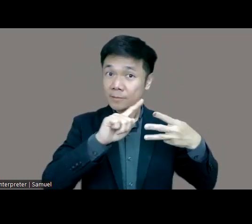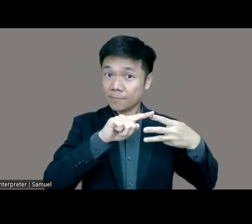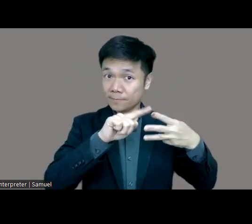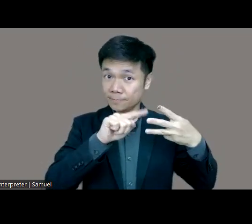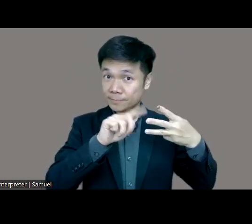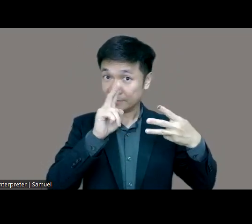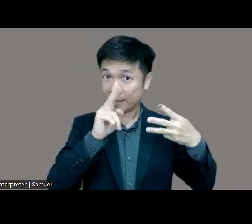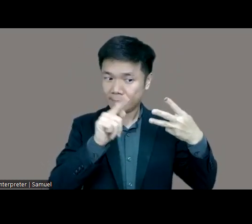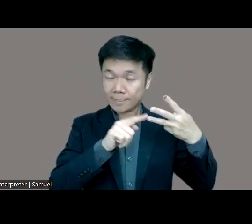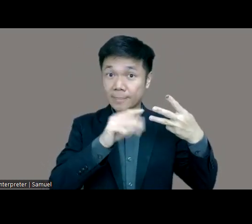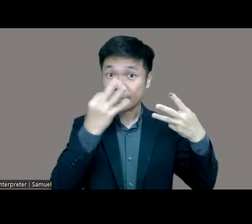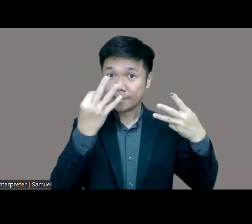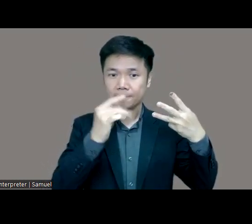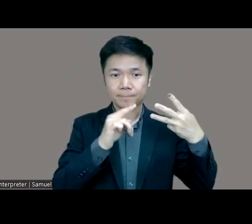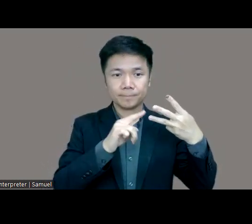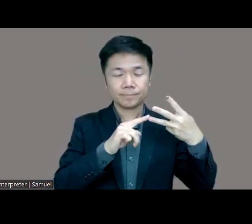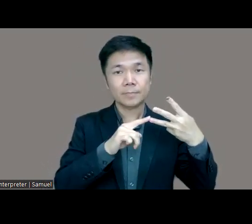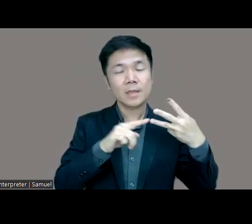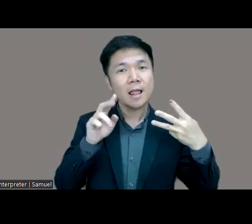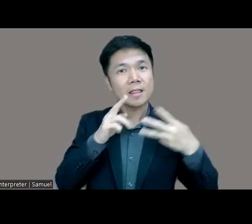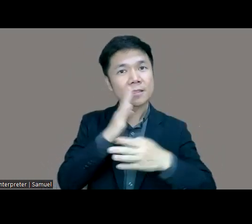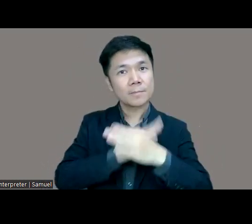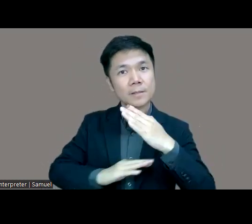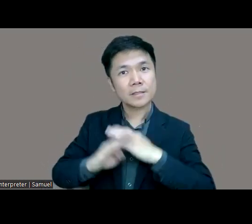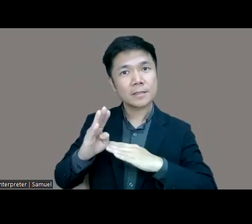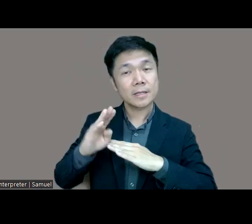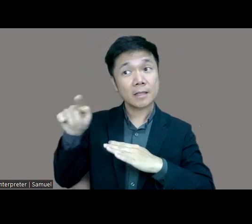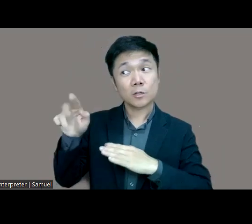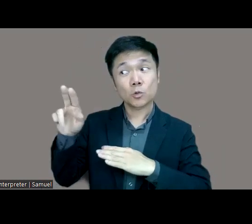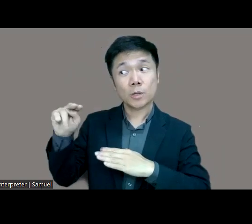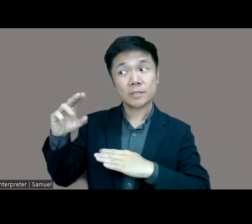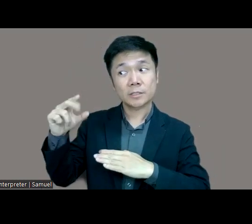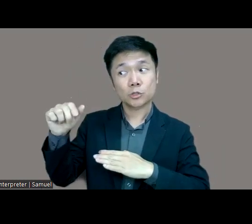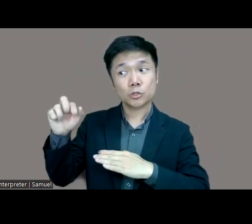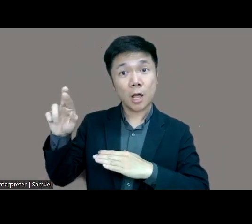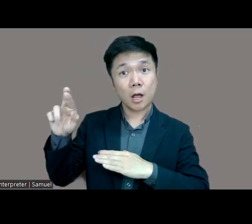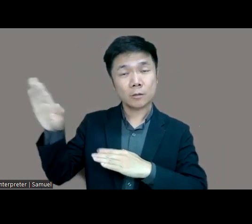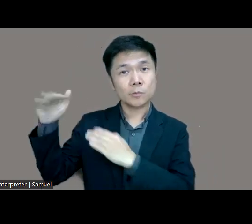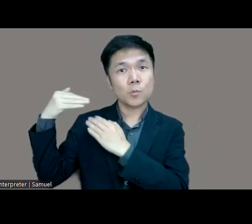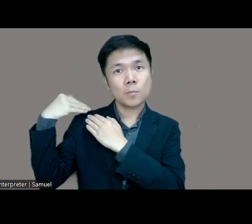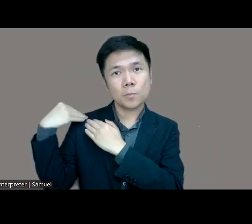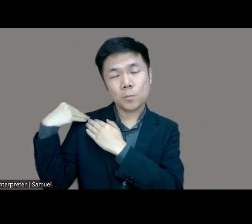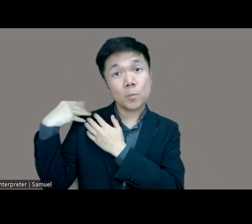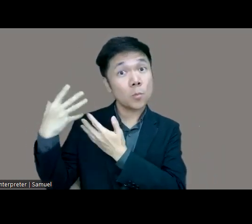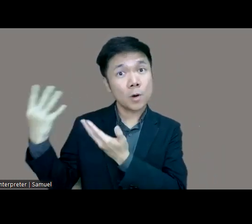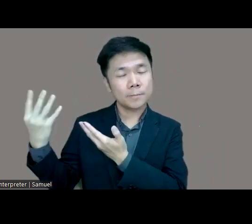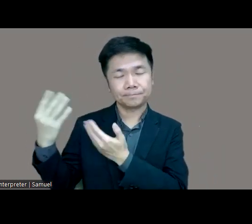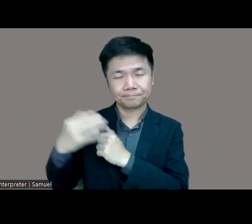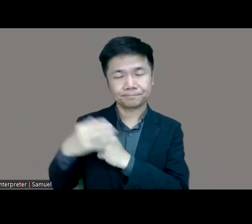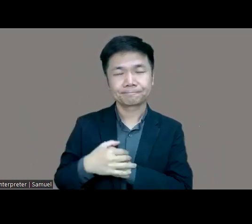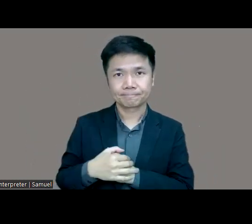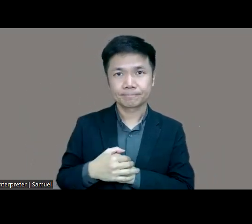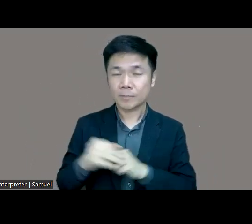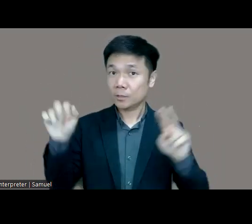autre troisième domaine, c'est l'handicap et le mandat de l'UNHCR en ce qui concerne